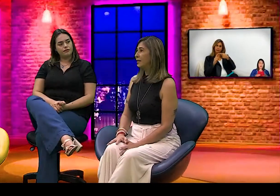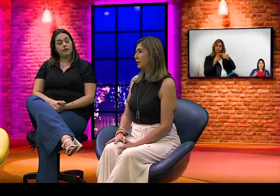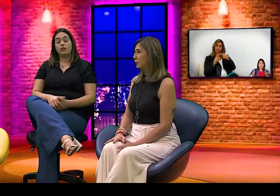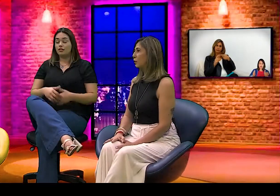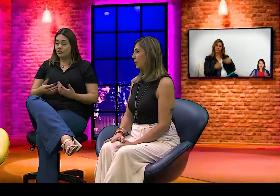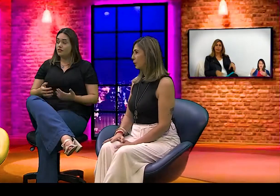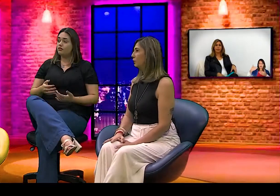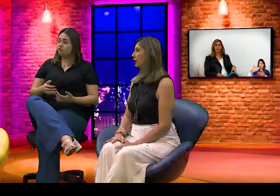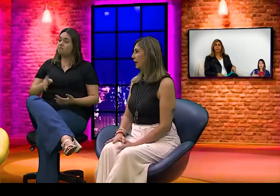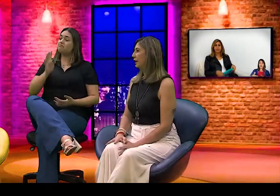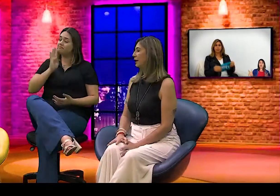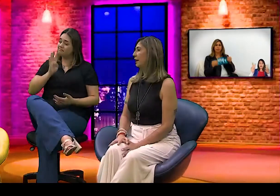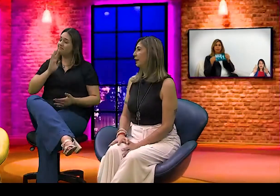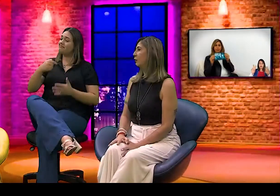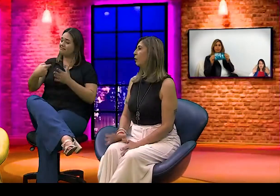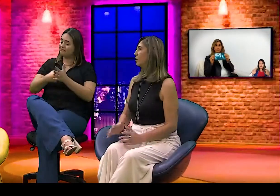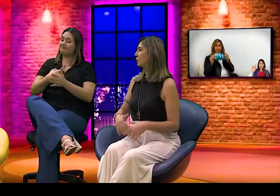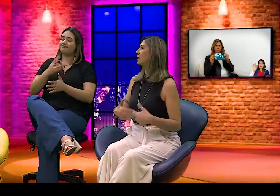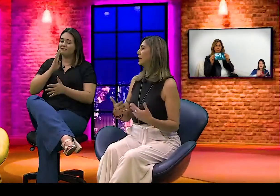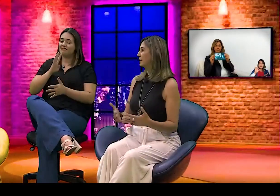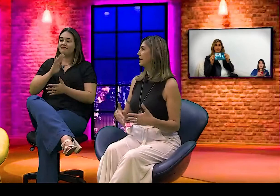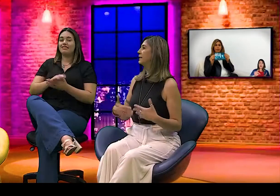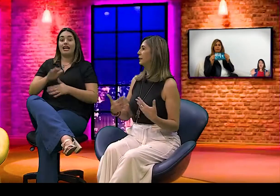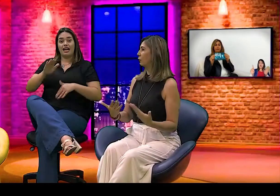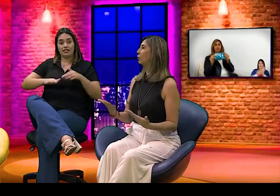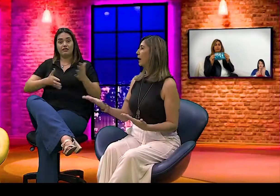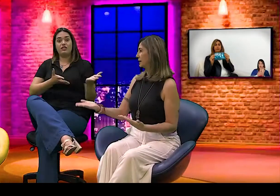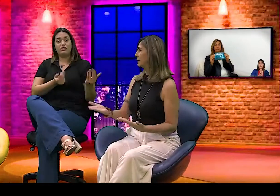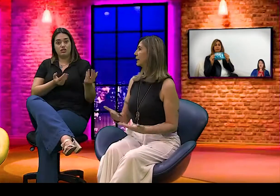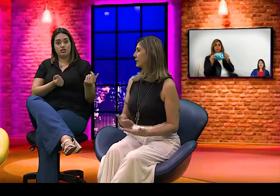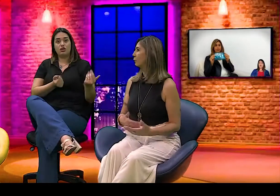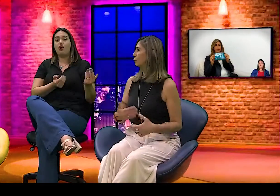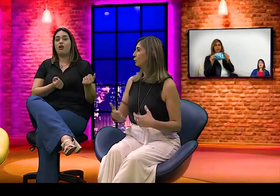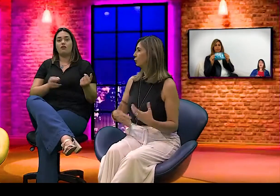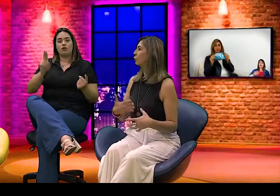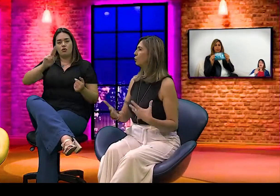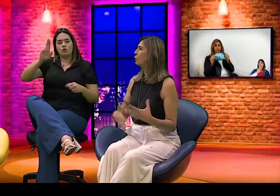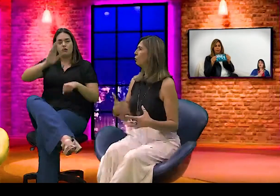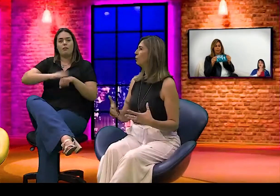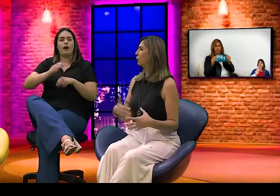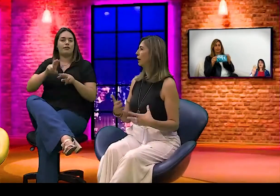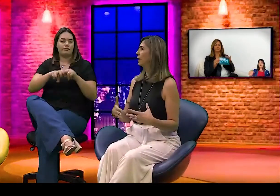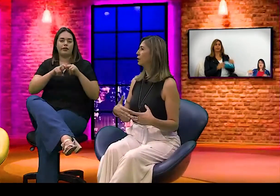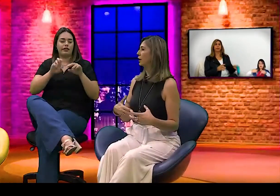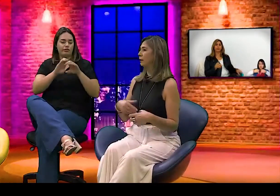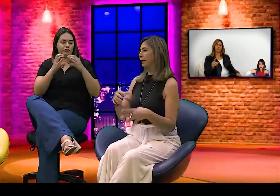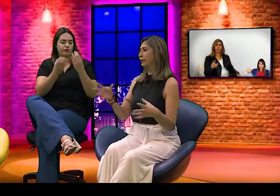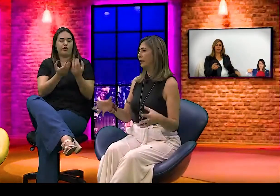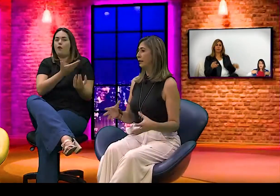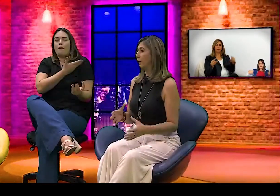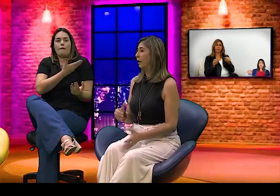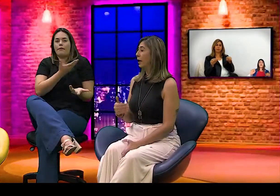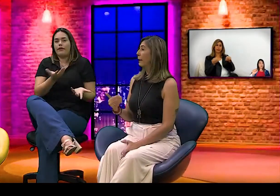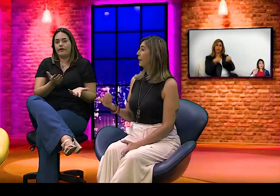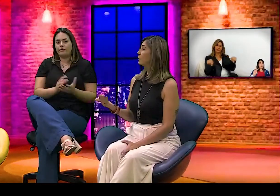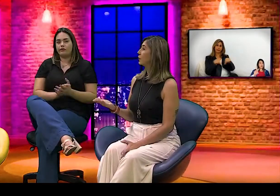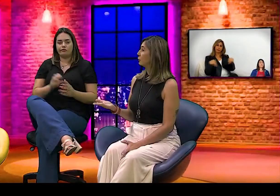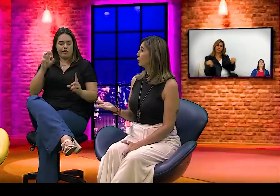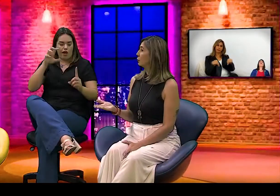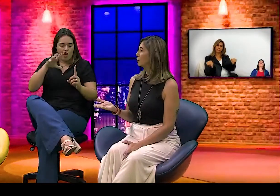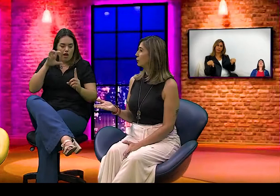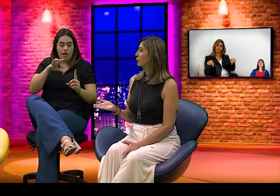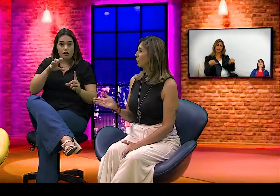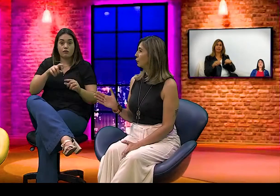bem interessante essa sua pergunta, né? Normalmente os adolescentes, eles entram muito mais nessa questão do grupo, né? De querer pertencer e tal. Mas